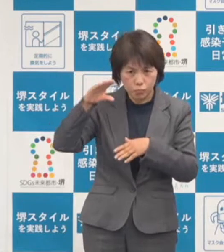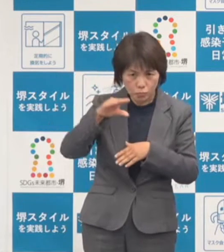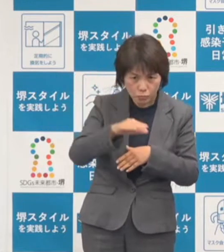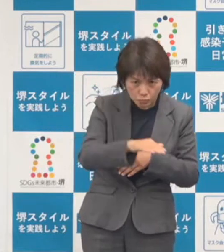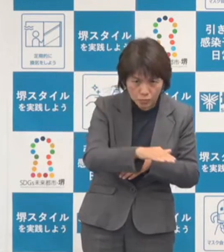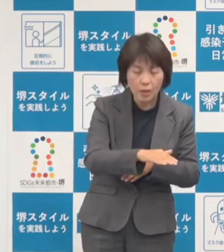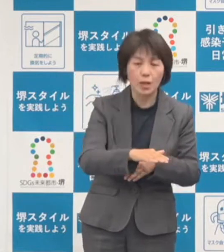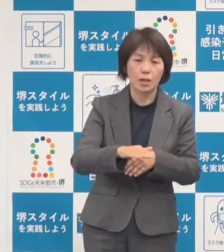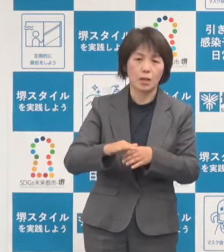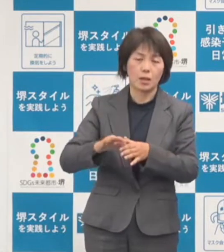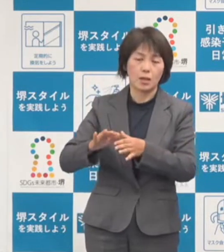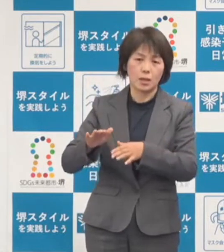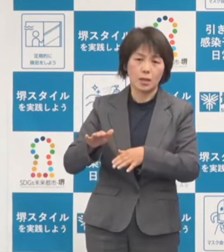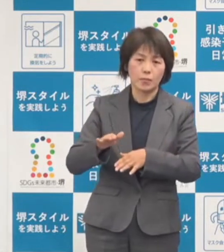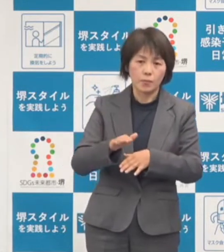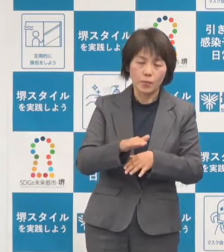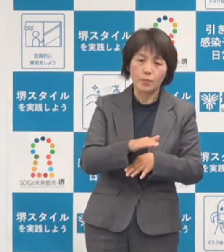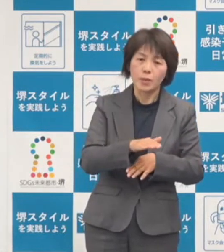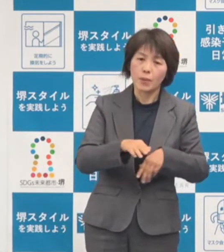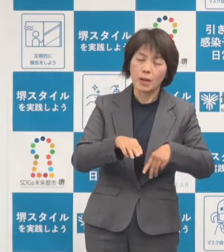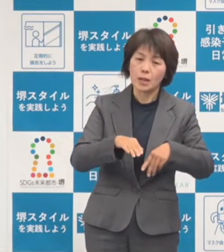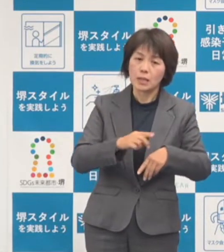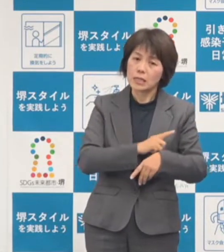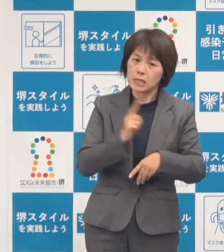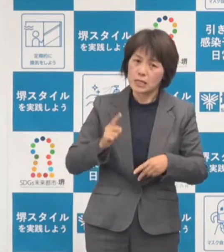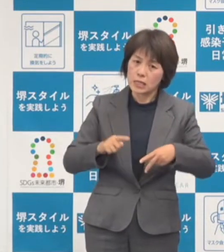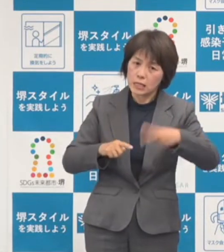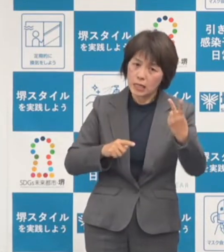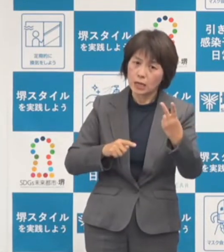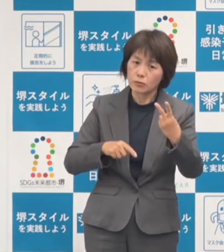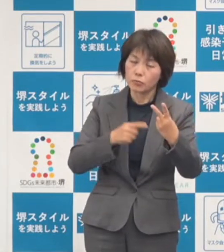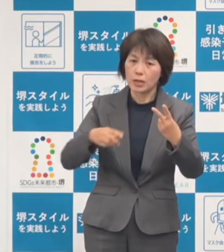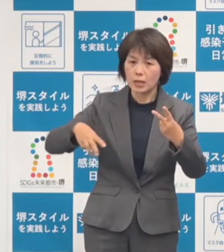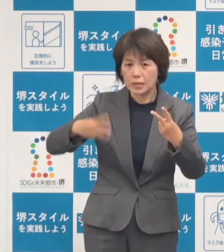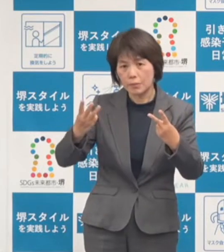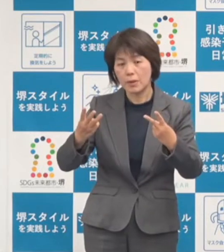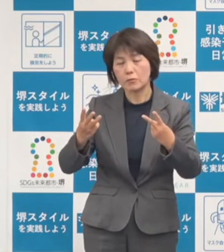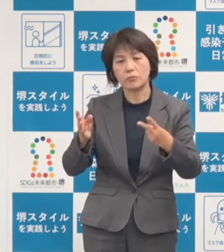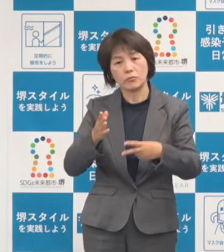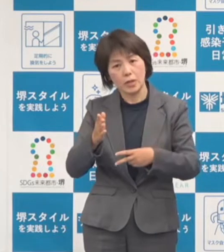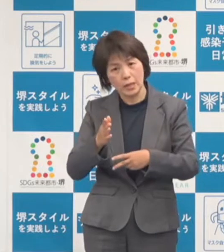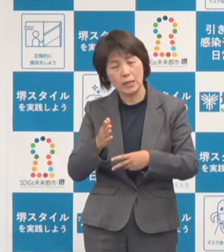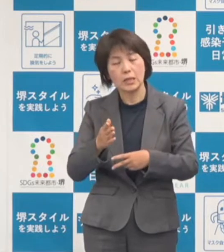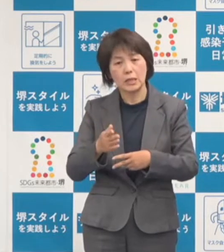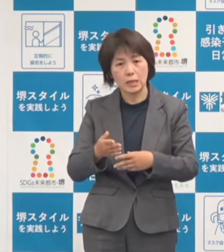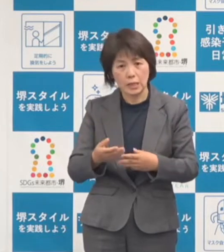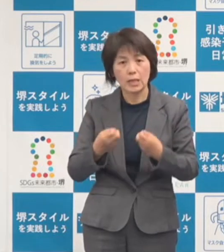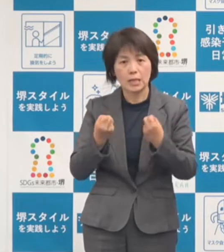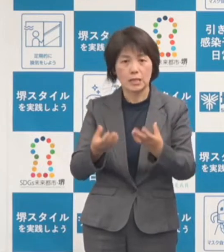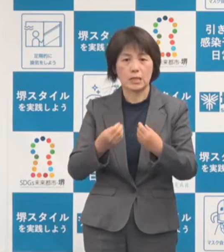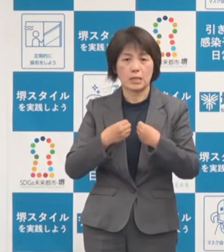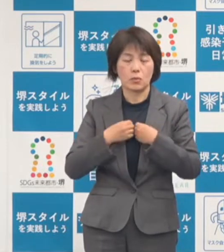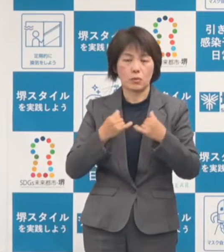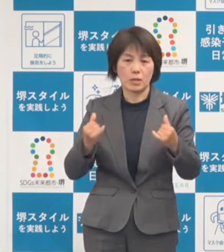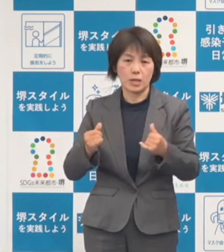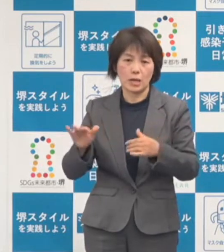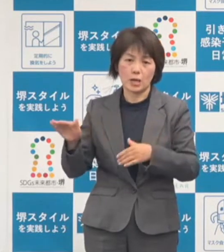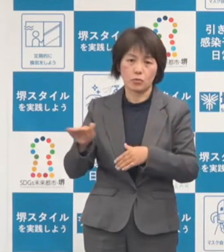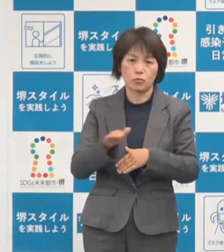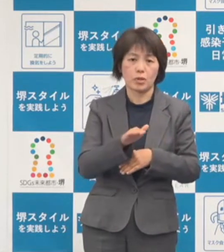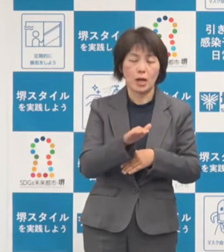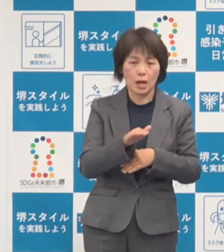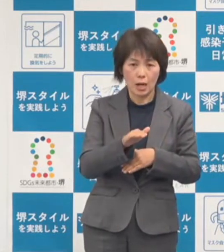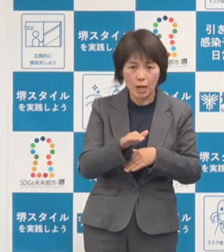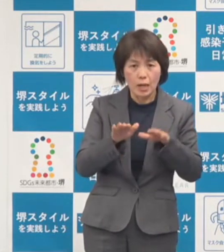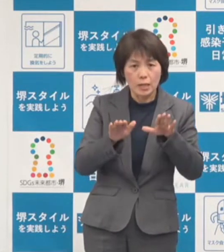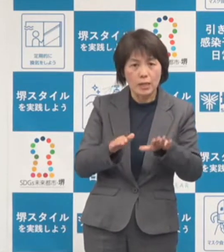長い間、おおむね200人から300人、1日あたりの新規陽性者が続いておりましたが、ここ